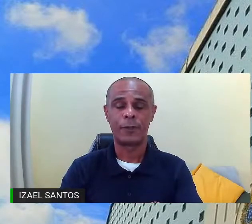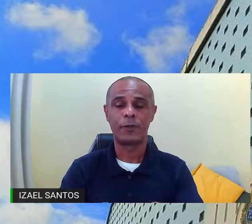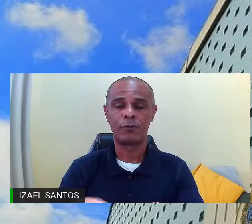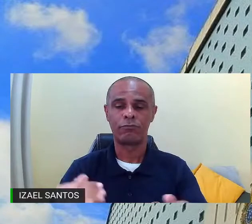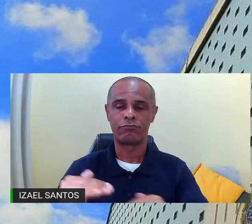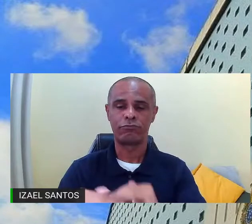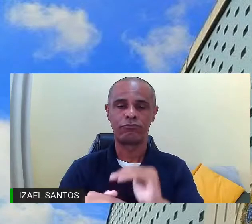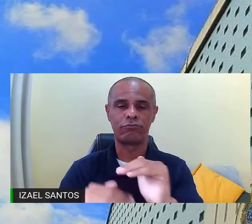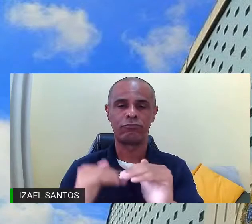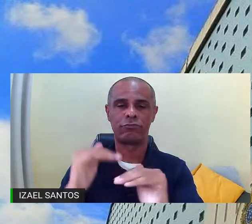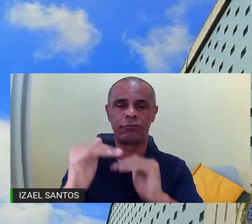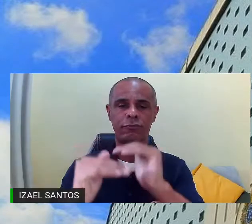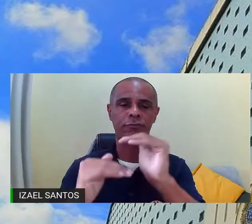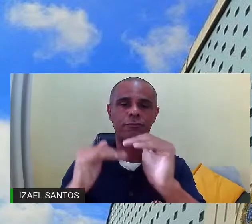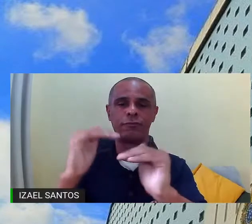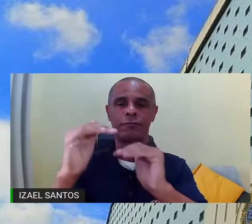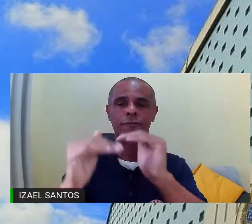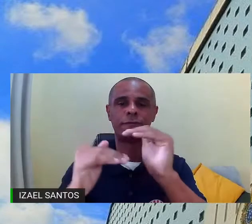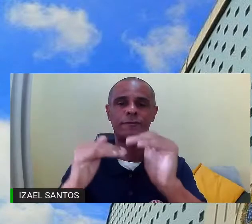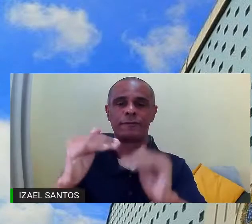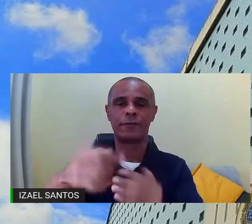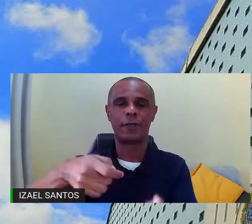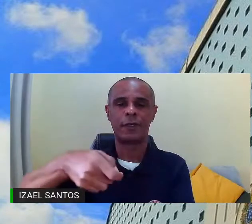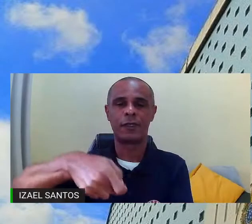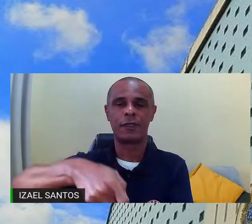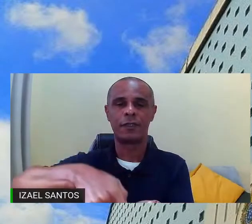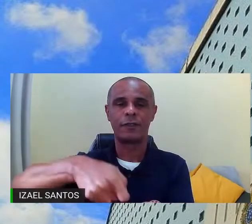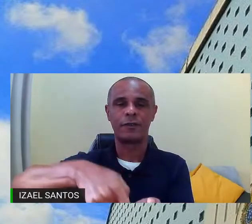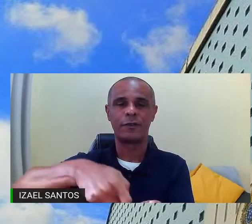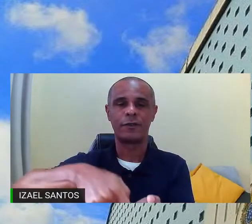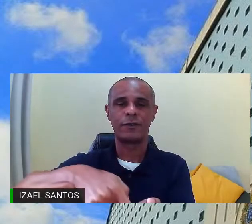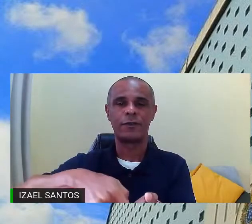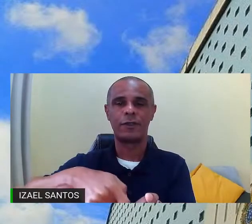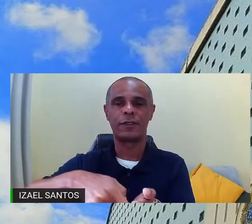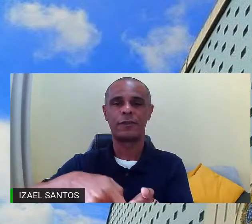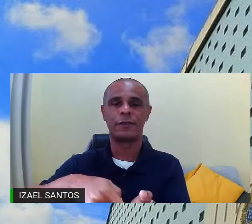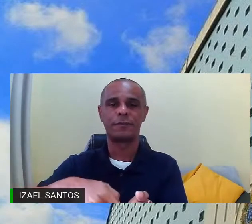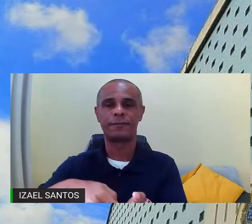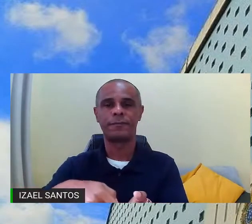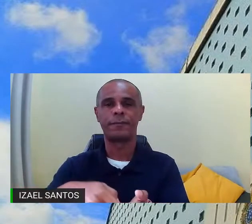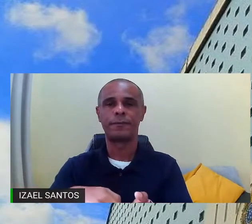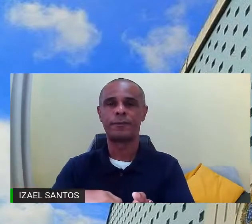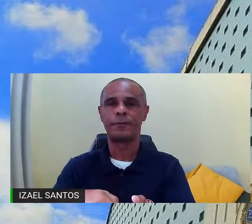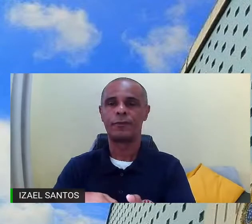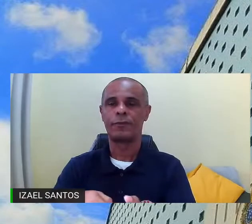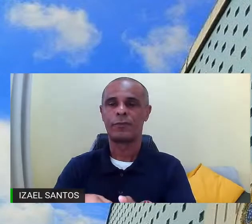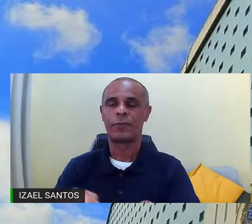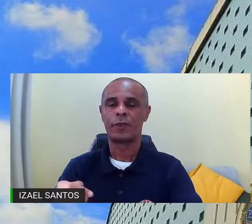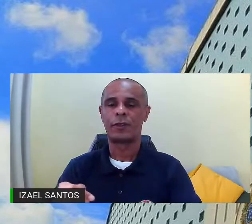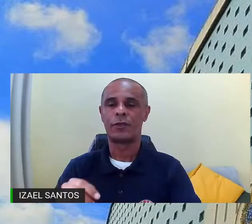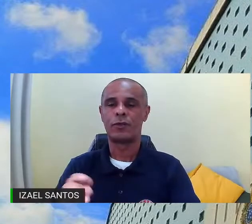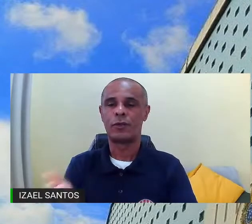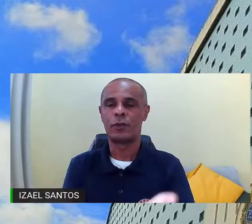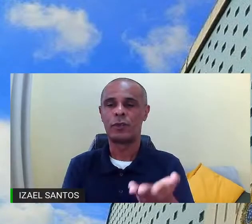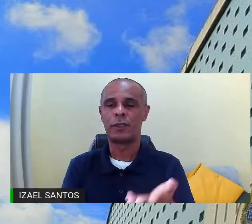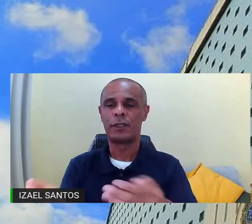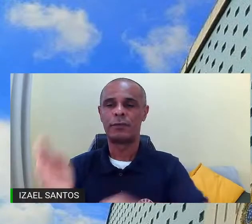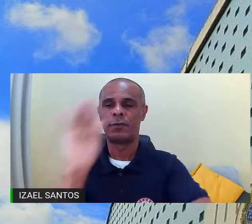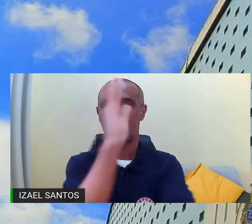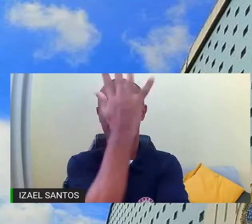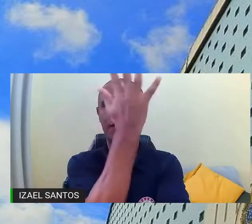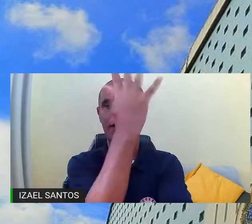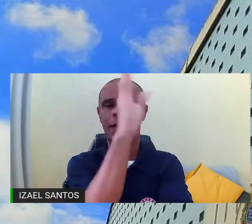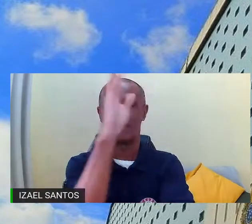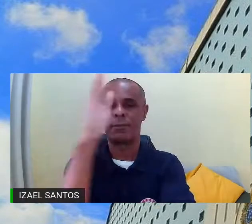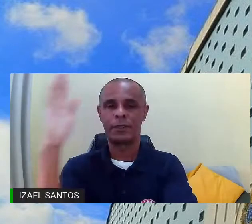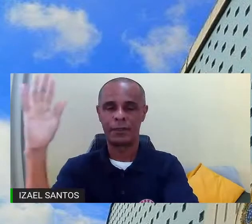crescimento das exigências impostas pelo progressivo desequilíbrio ambiental e pela plena